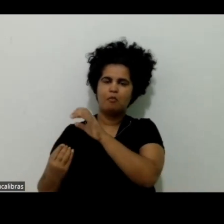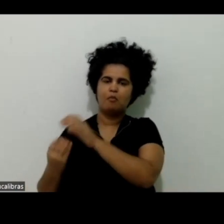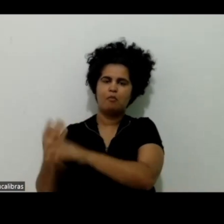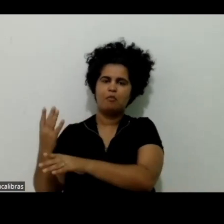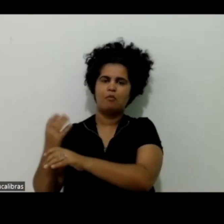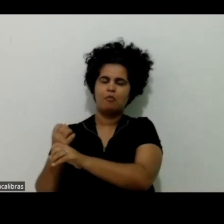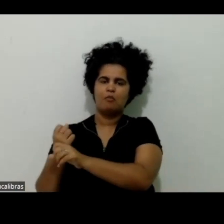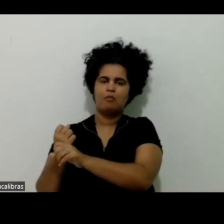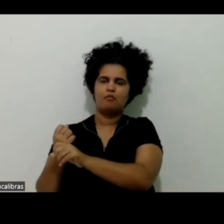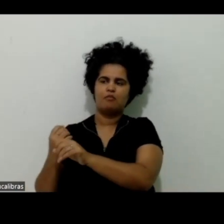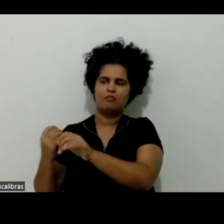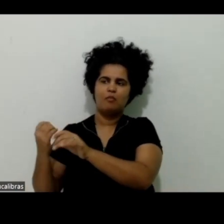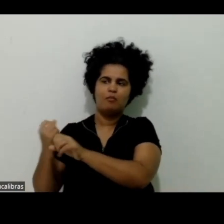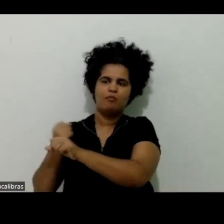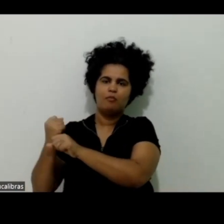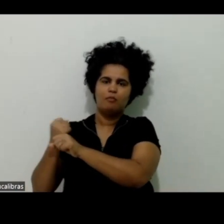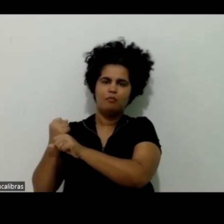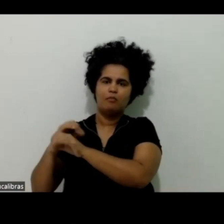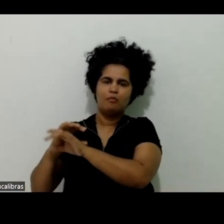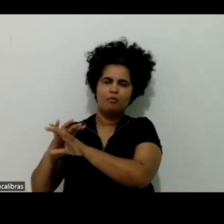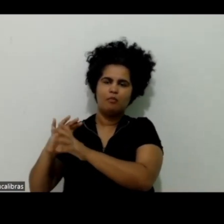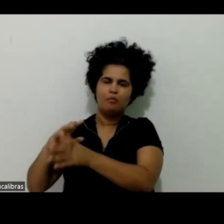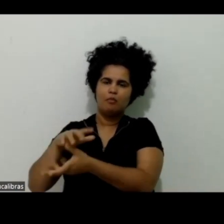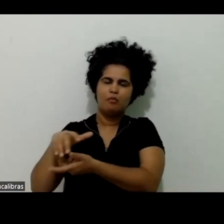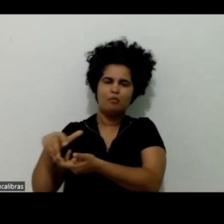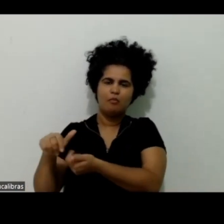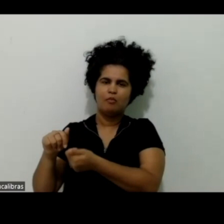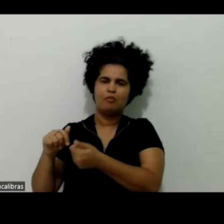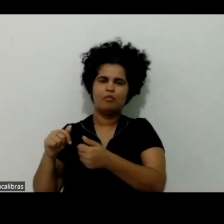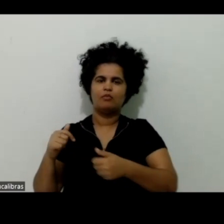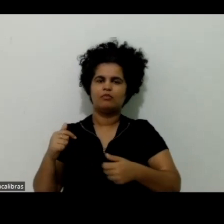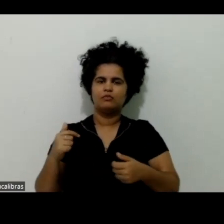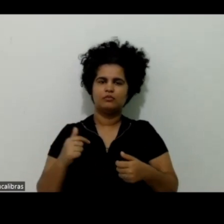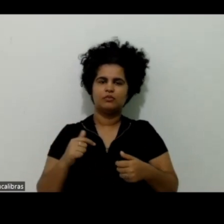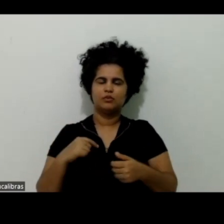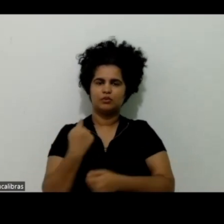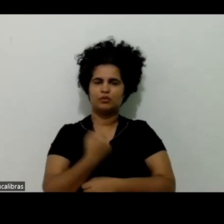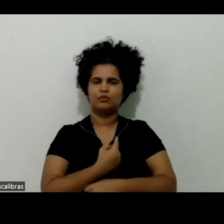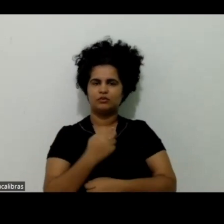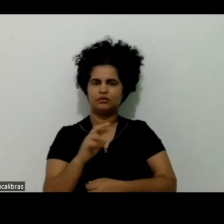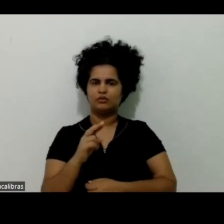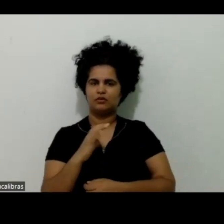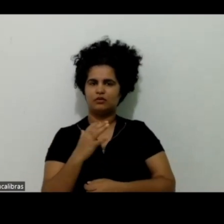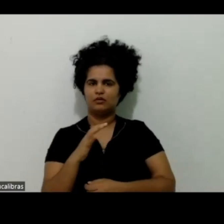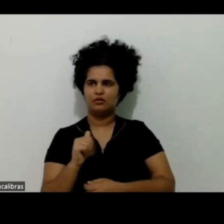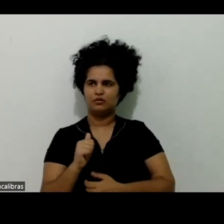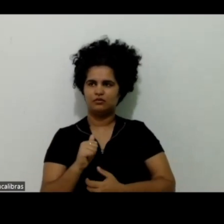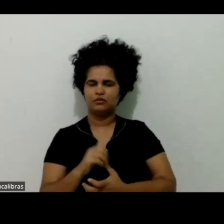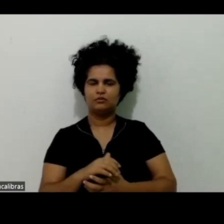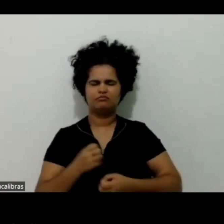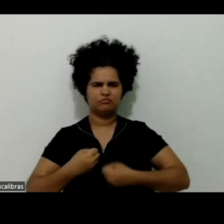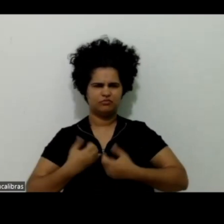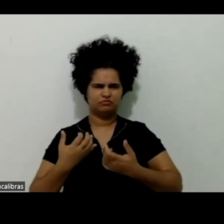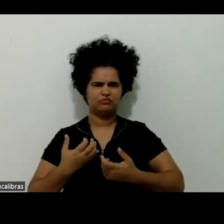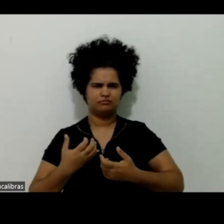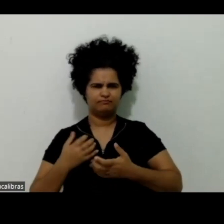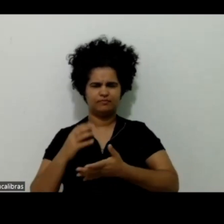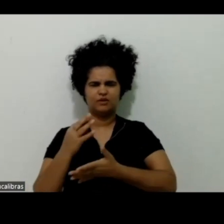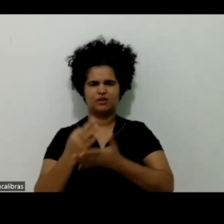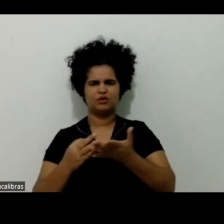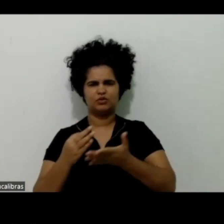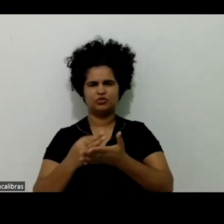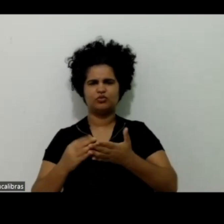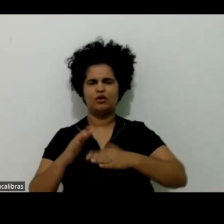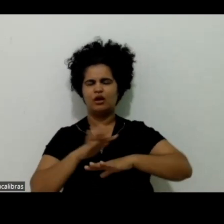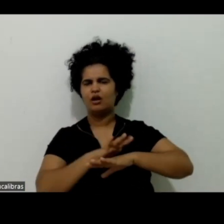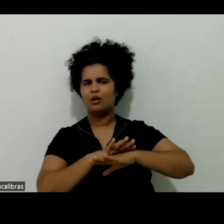corpo fechado e sem medo do sol. Nossa raça traz o selo dos sóis e luas dos séculos. A pele é